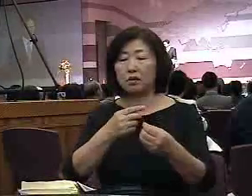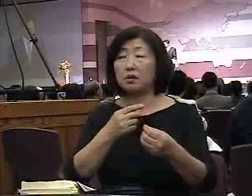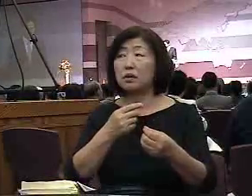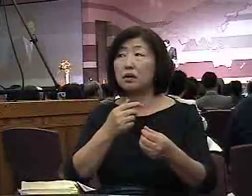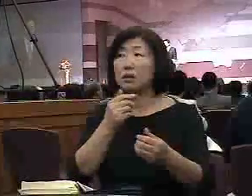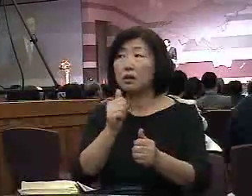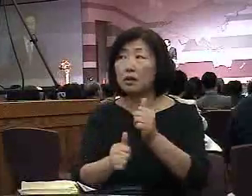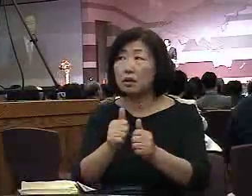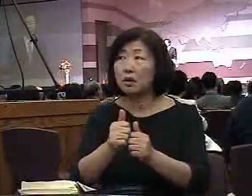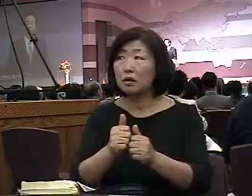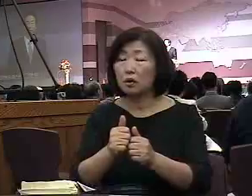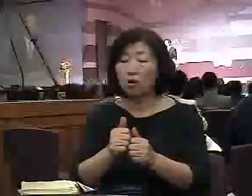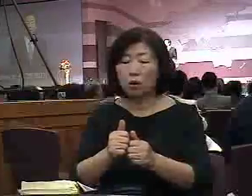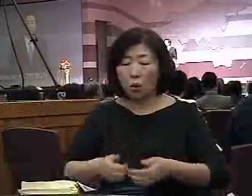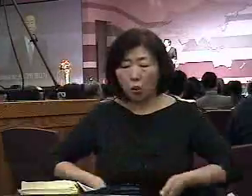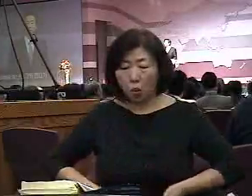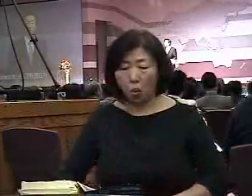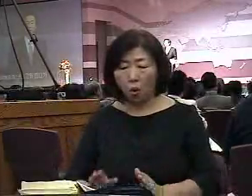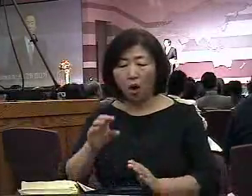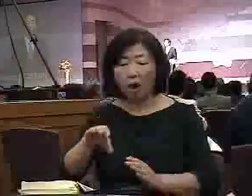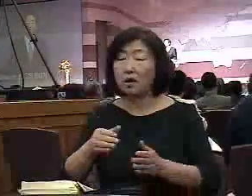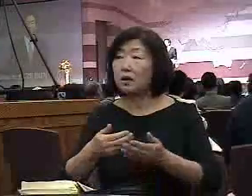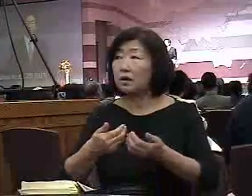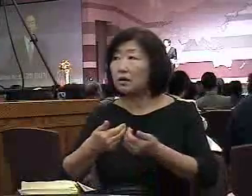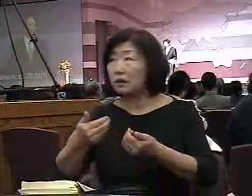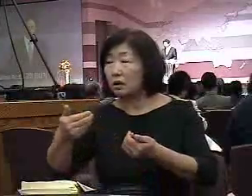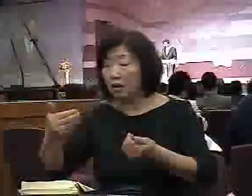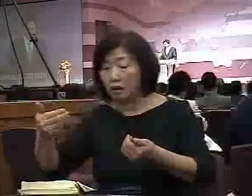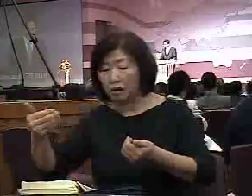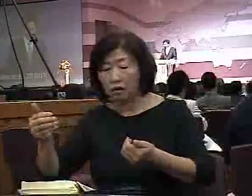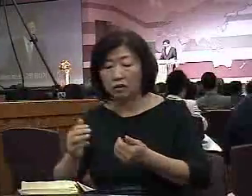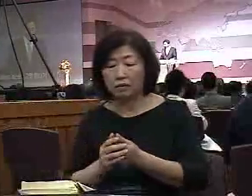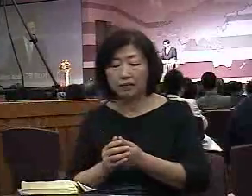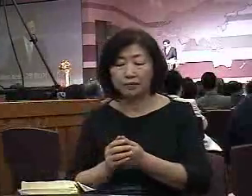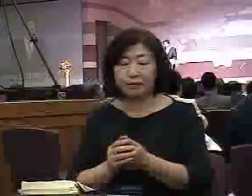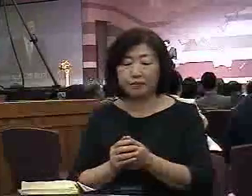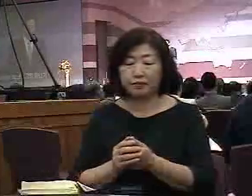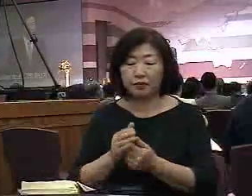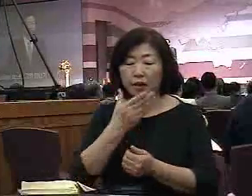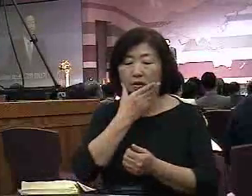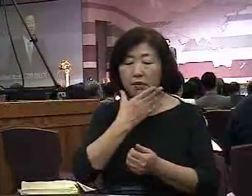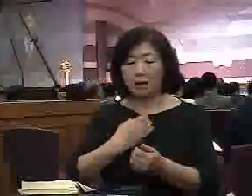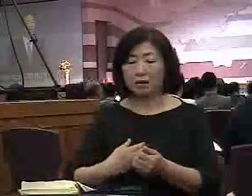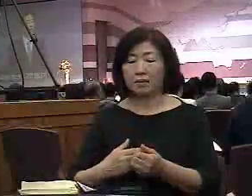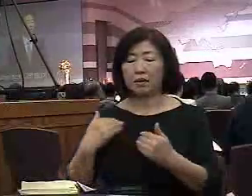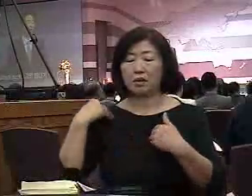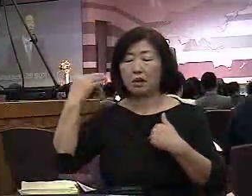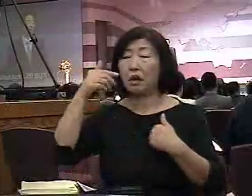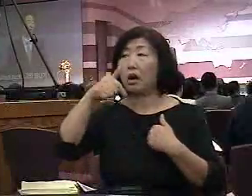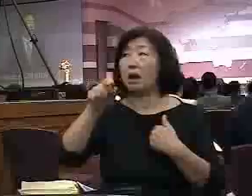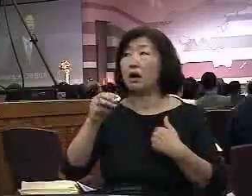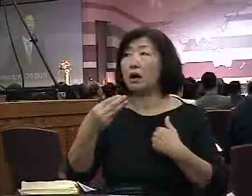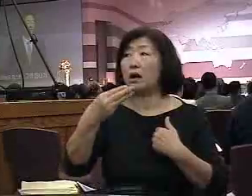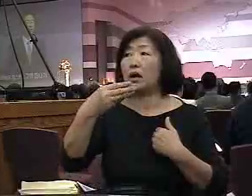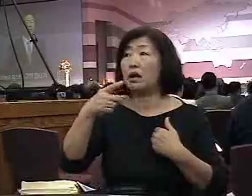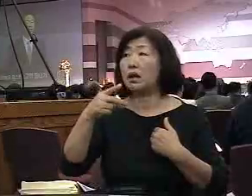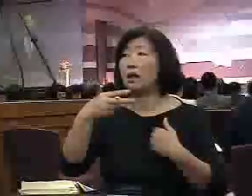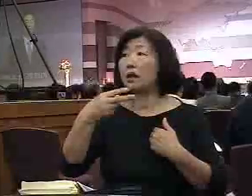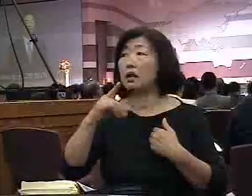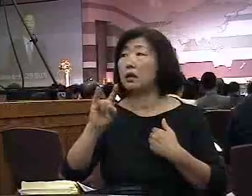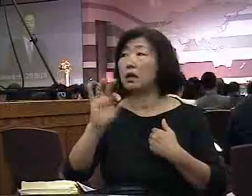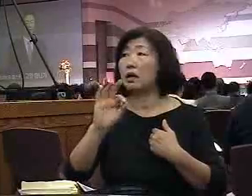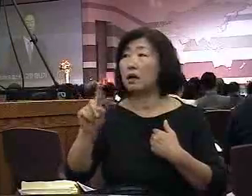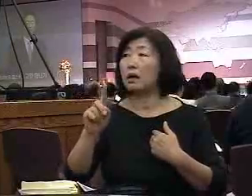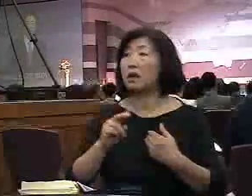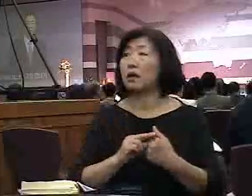테스트는 고향을 떠나기였습니다. 고향 떠나기였습니다. 아브라함이 자란 갈대아우르라는 곳은 그